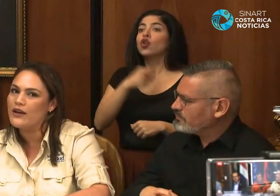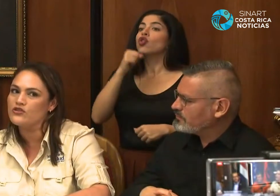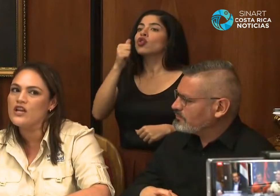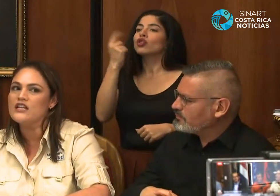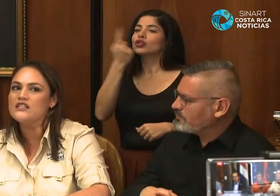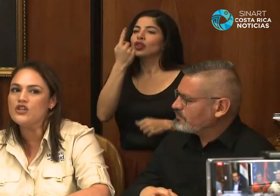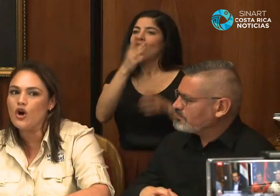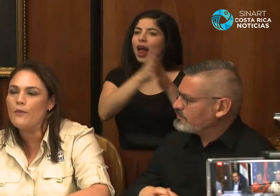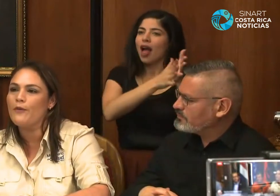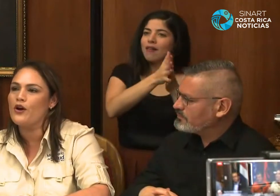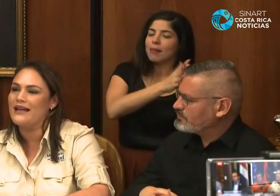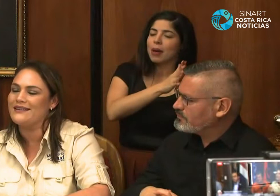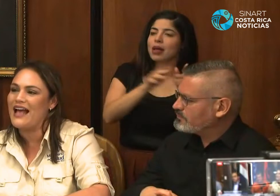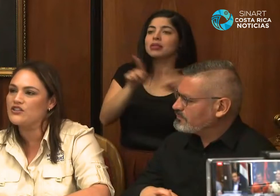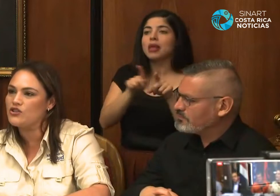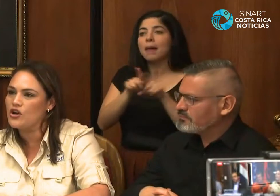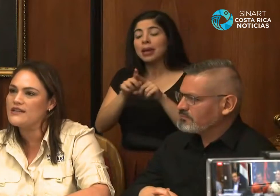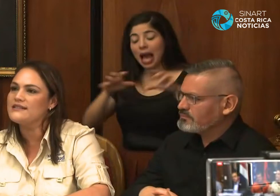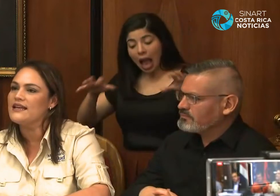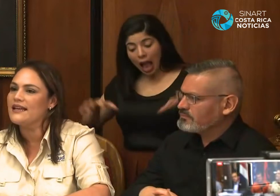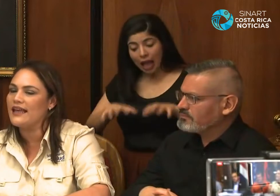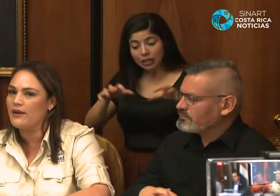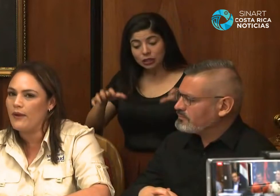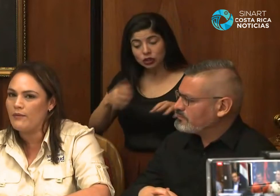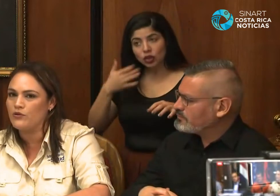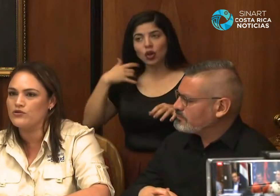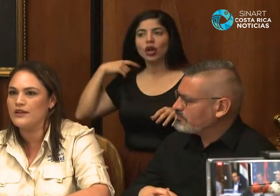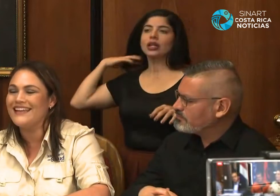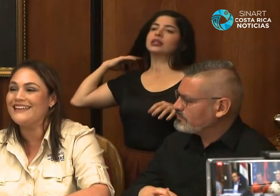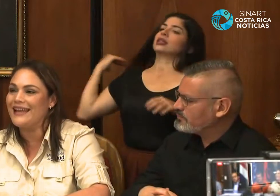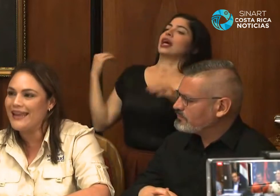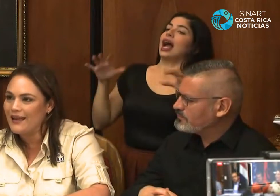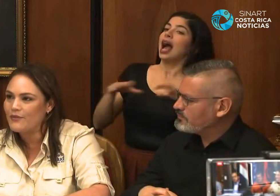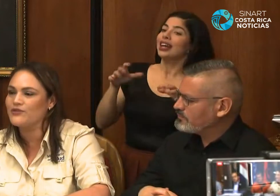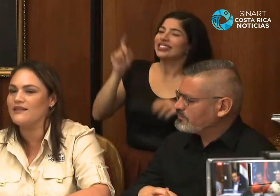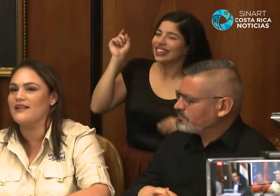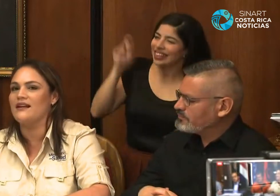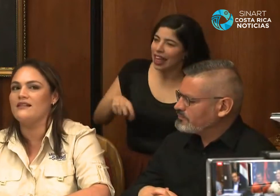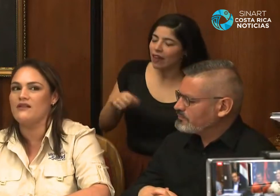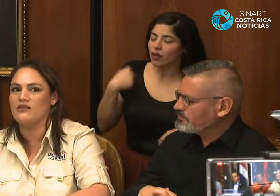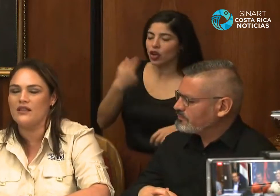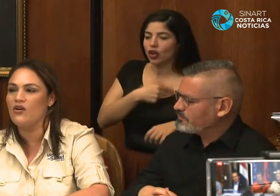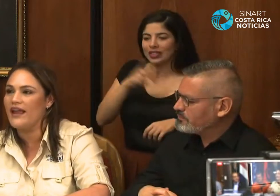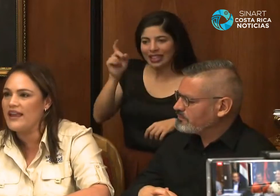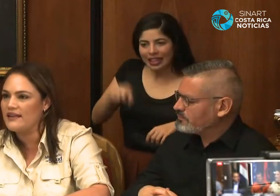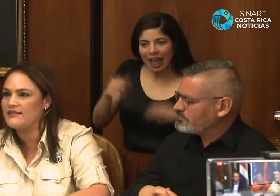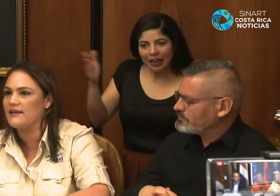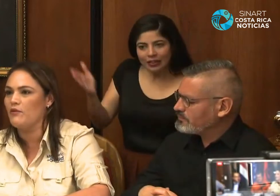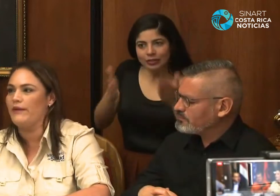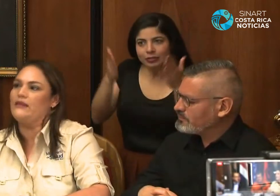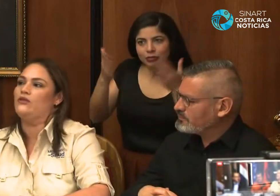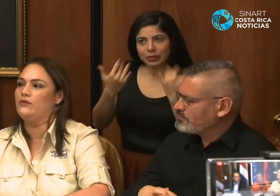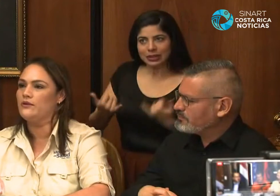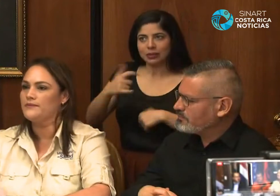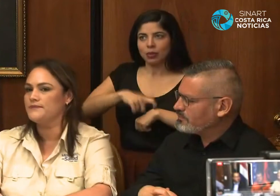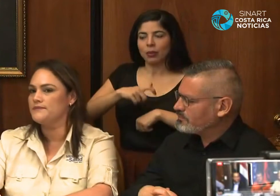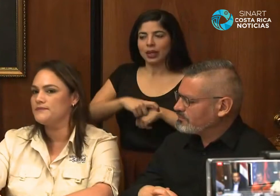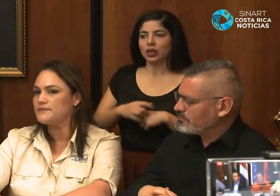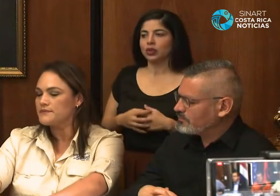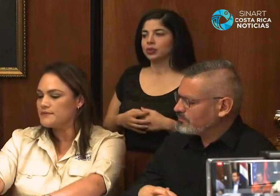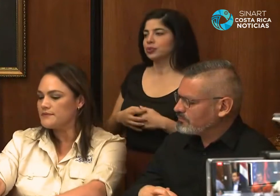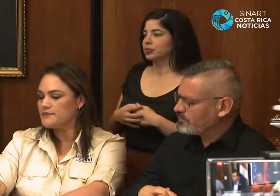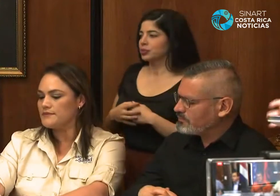lavado de manos, sino por las acciones que debemos y tenemos que estar desarrollando en este momento.